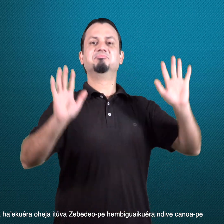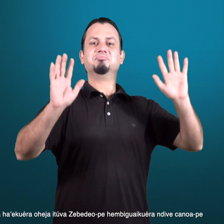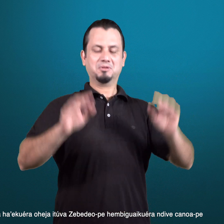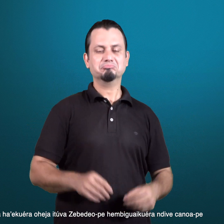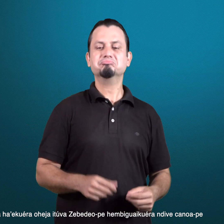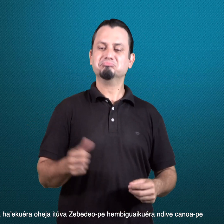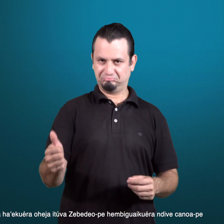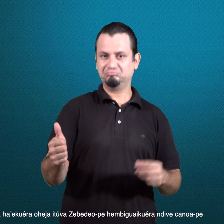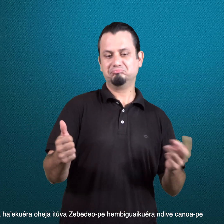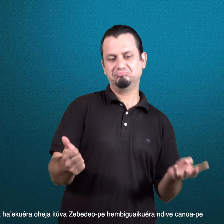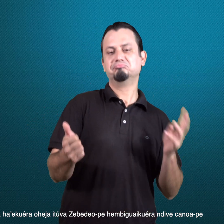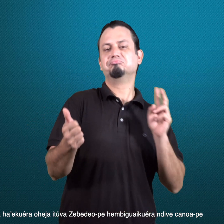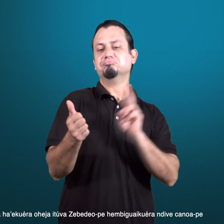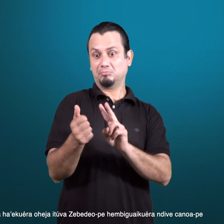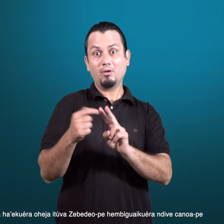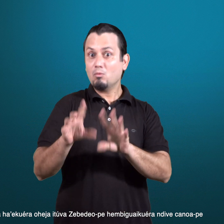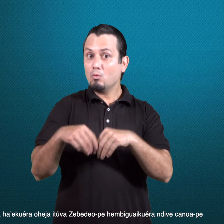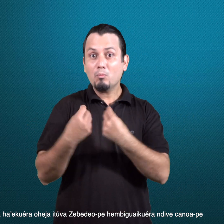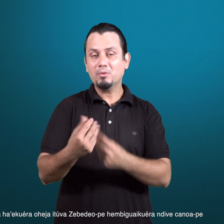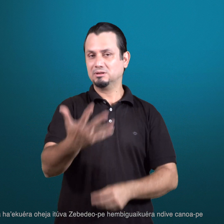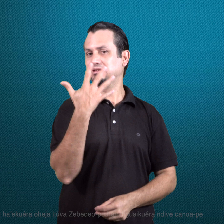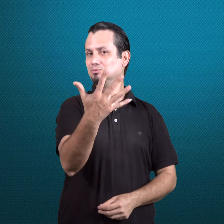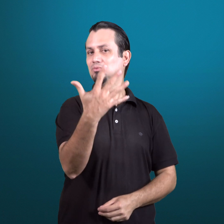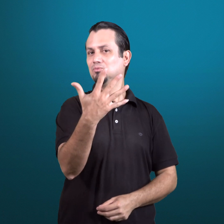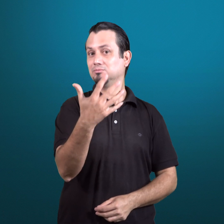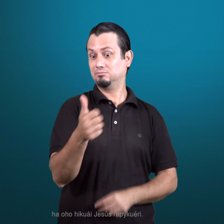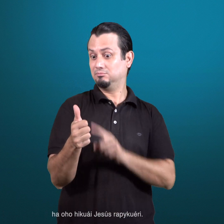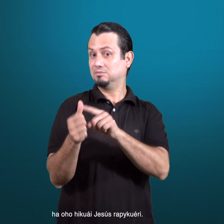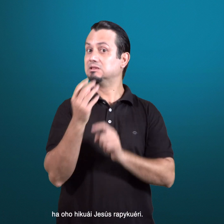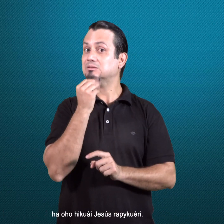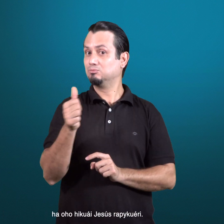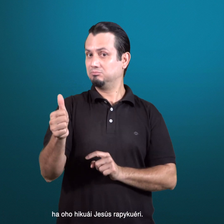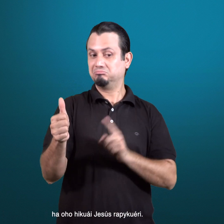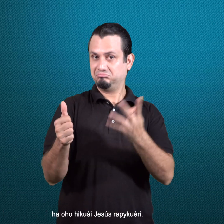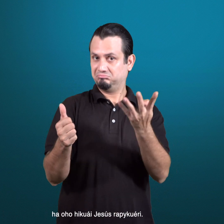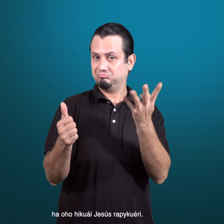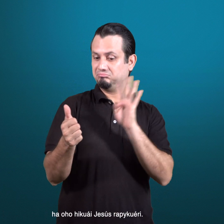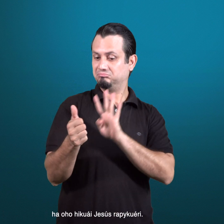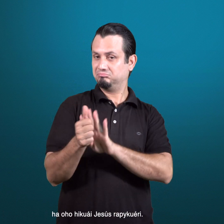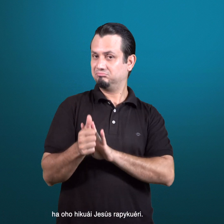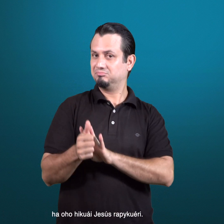hembiguaikuéra ndive canoape ha oho hikuái Jesús rapykuéri.